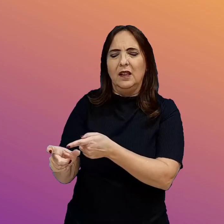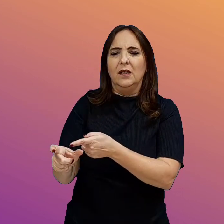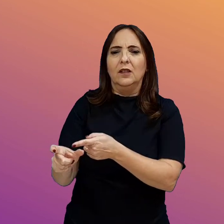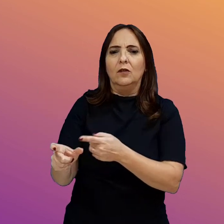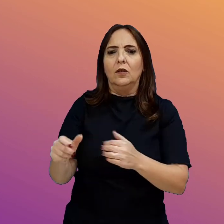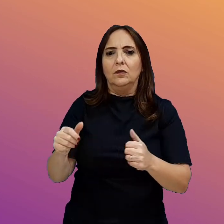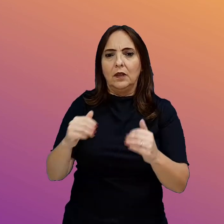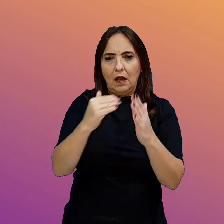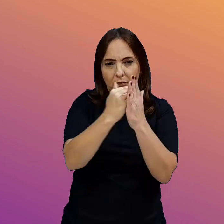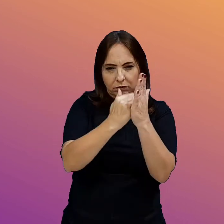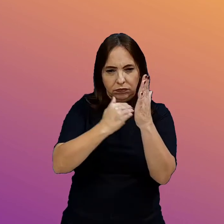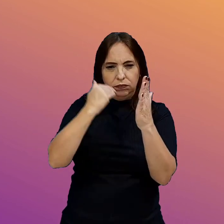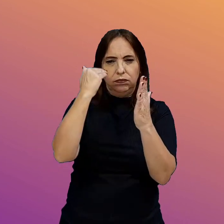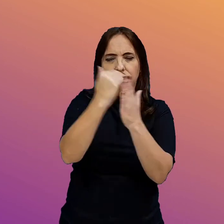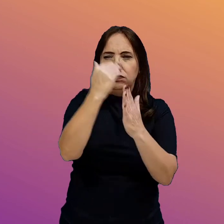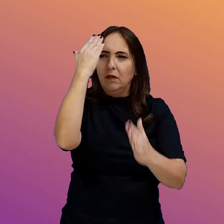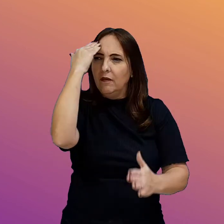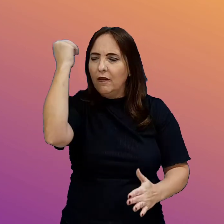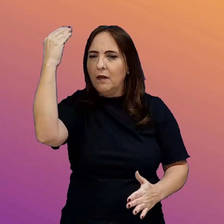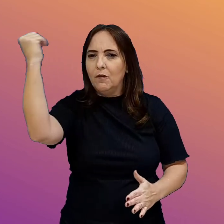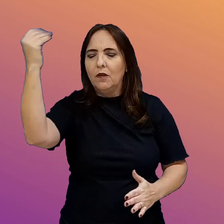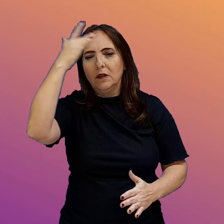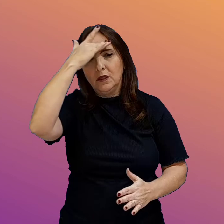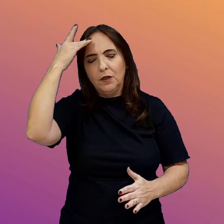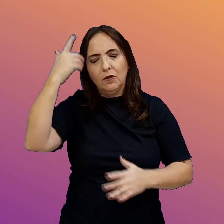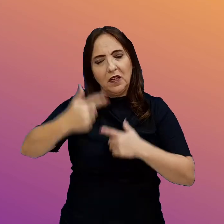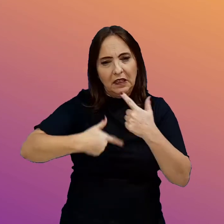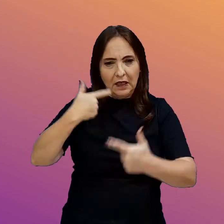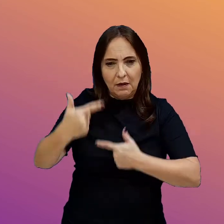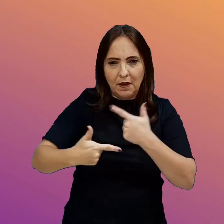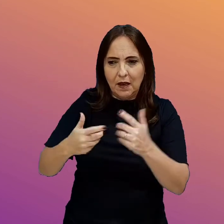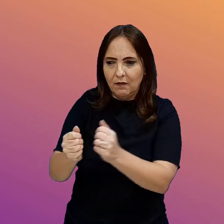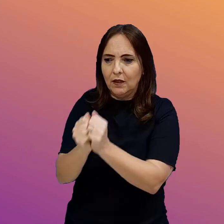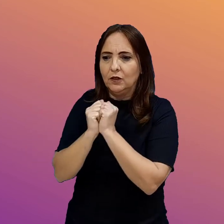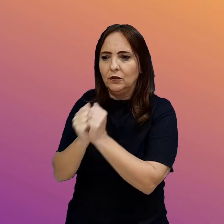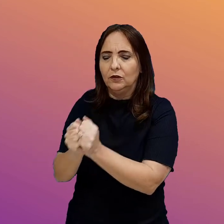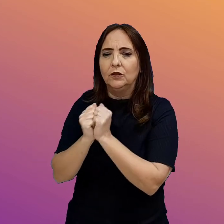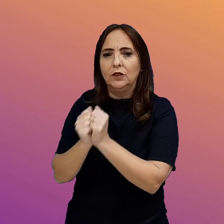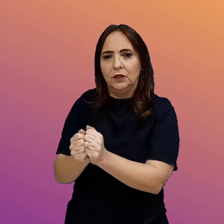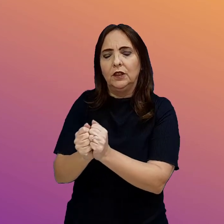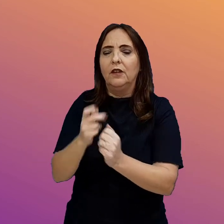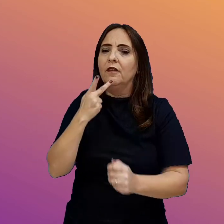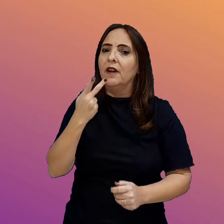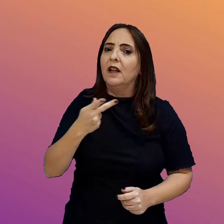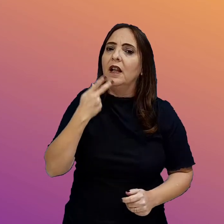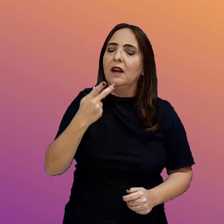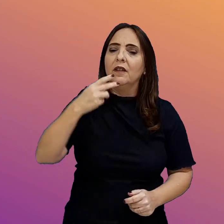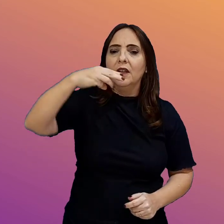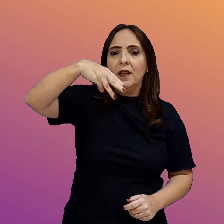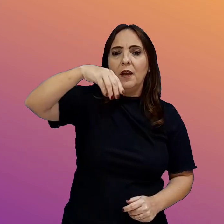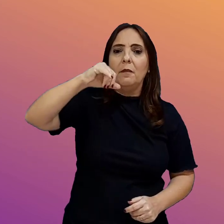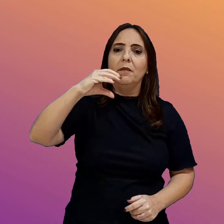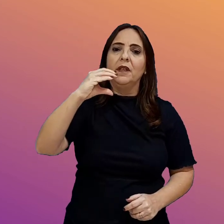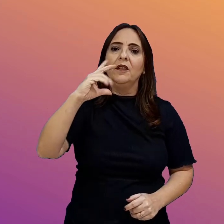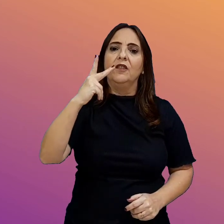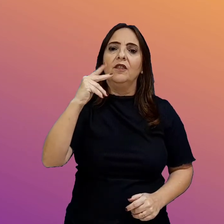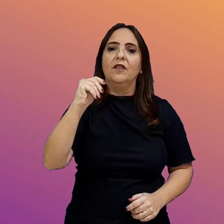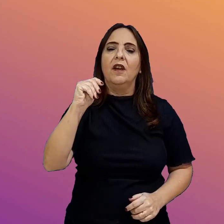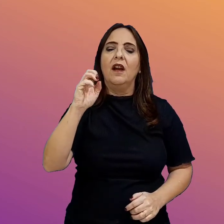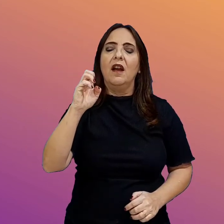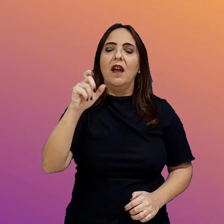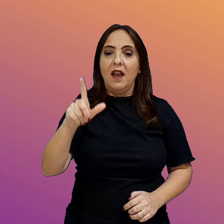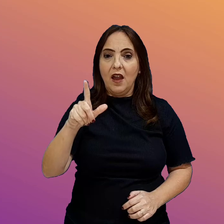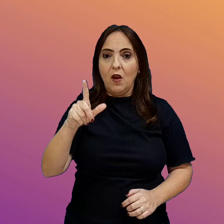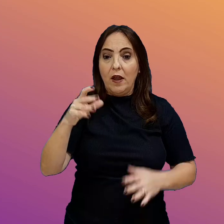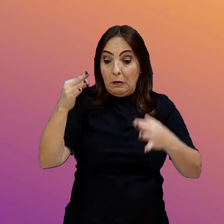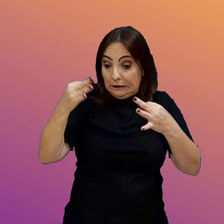carreira dele, o pessoal que trabalhava com ele conta que ele era muito perfeccionista. Ele ensaiava uma